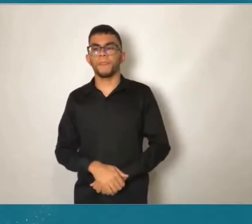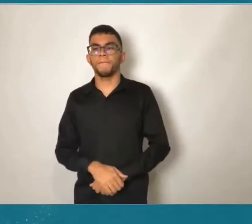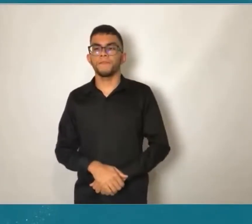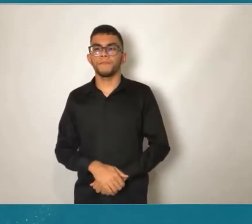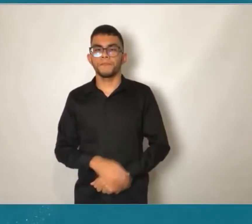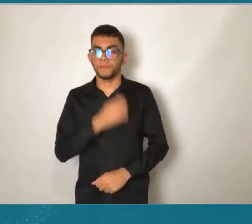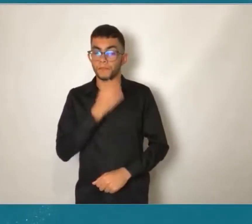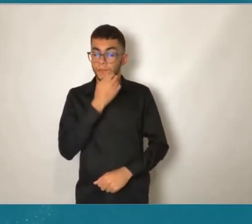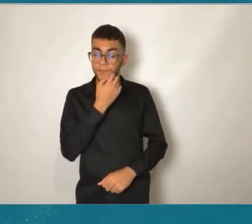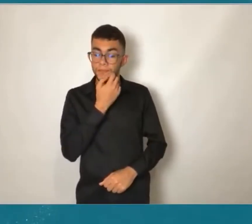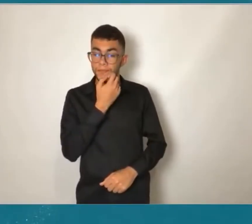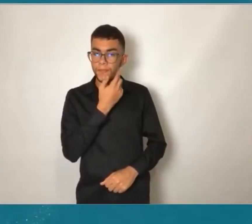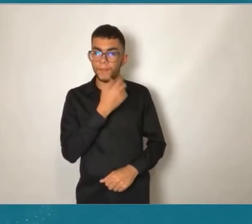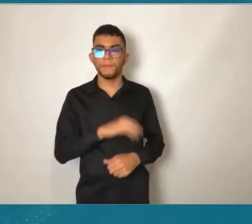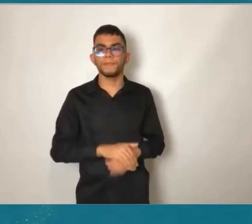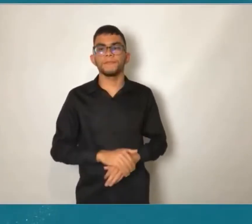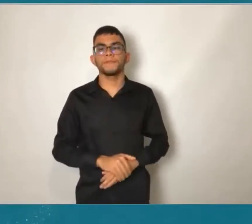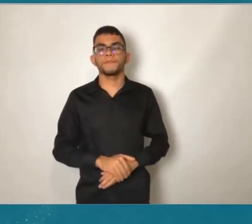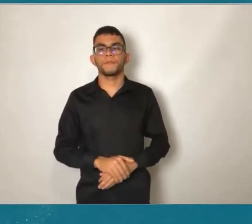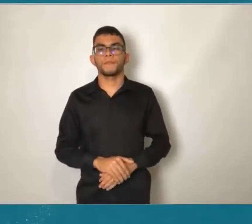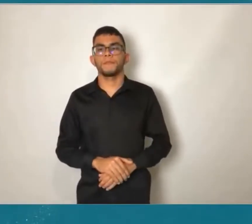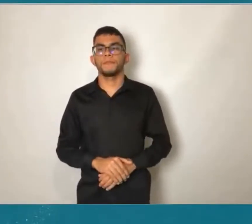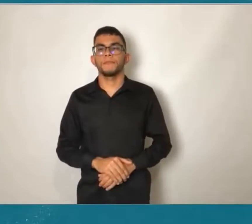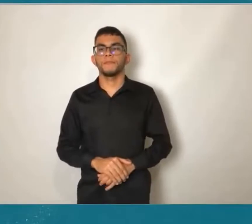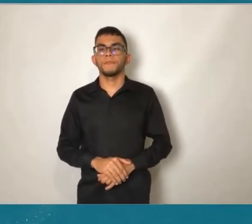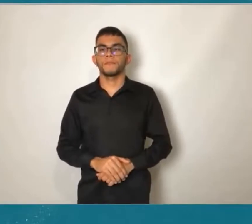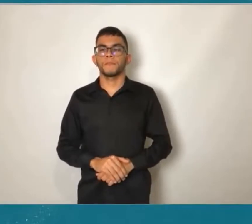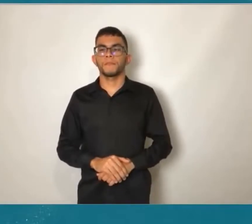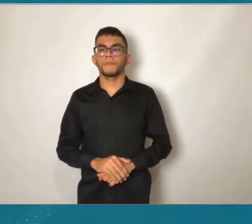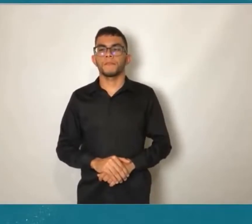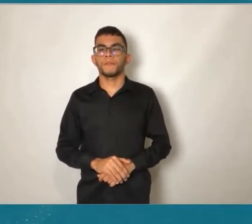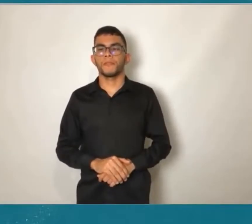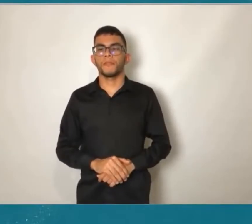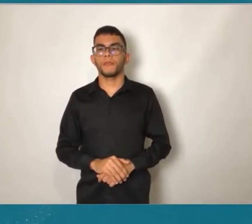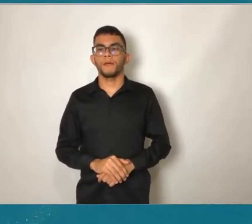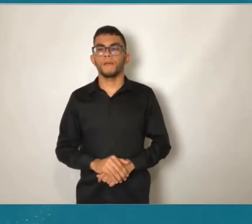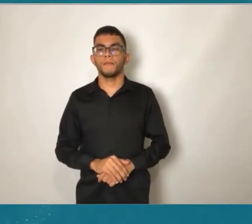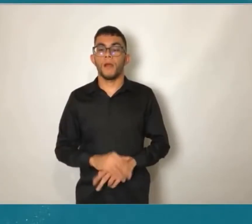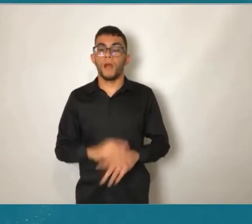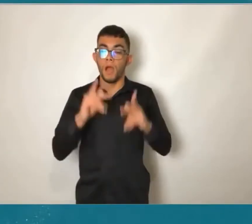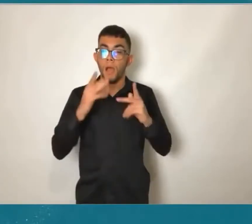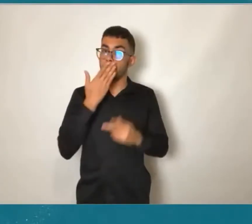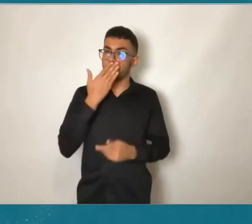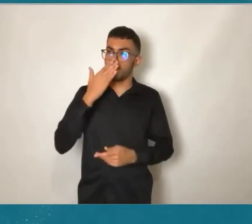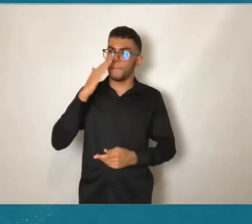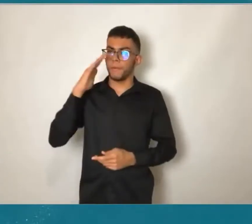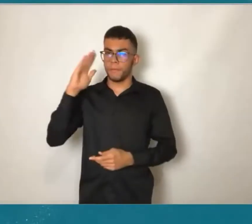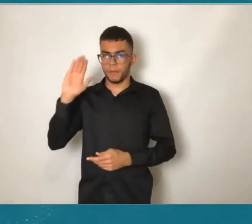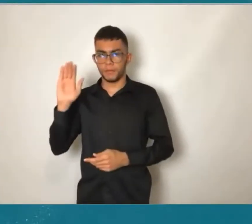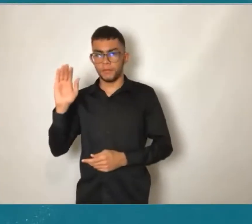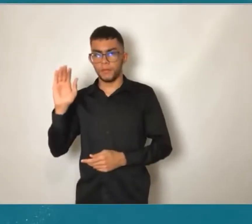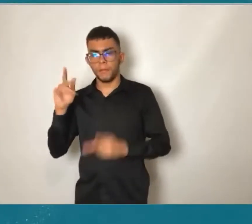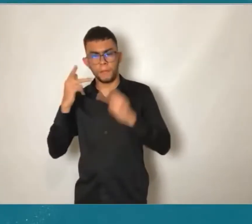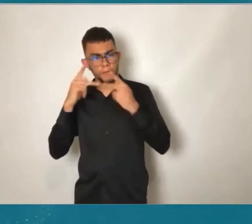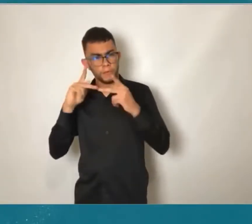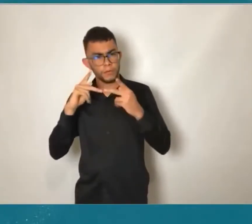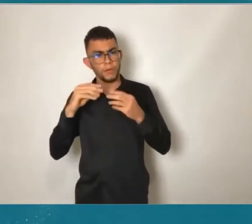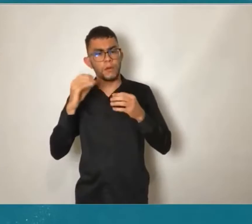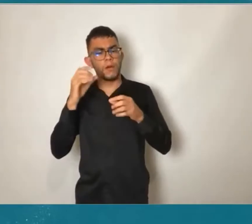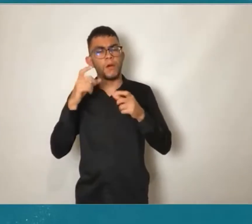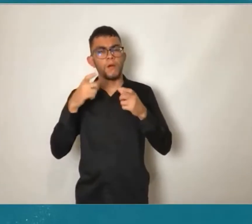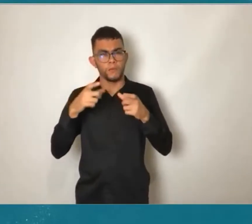produzir a paz entre nós e produzir, claro, a base é justiça, produzir a paz e produzir a